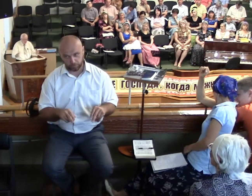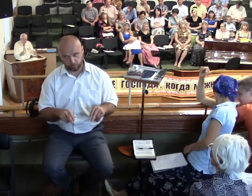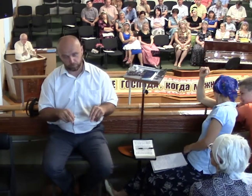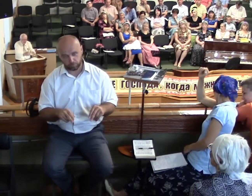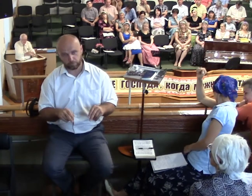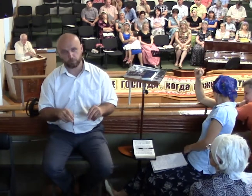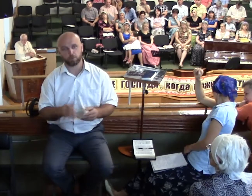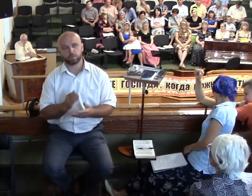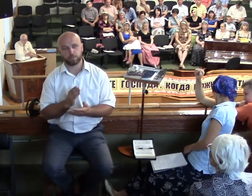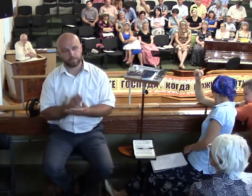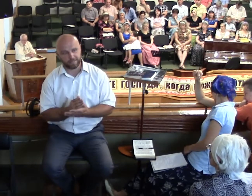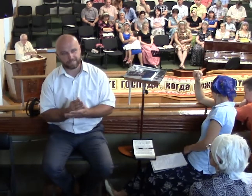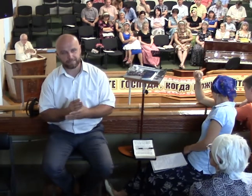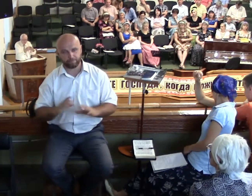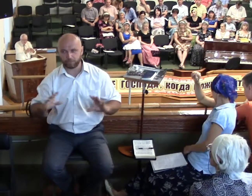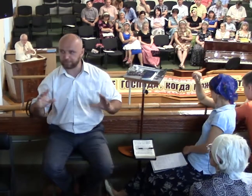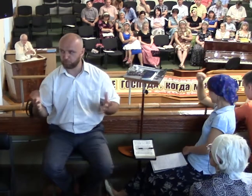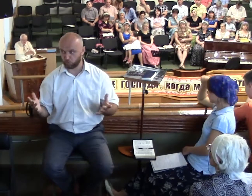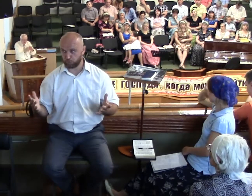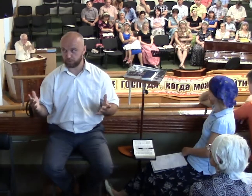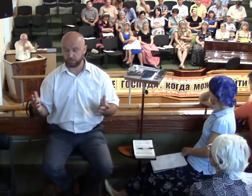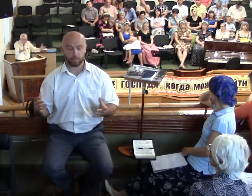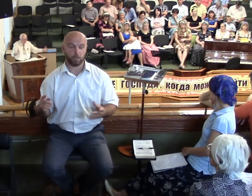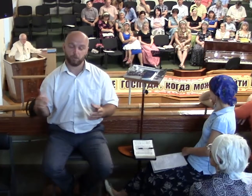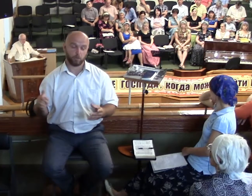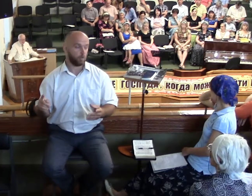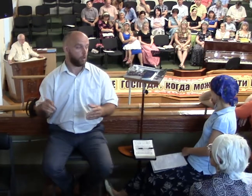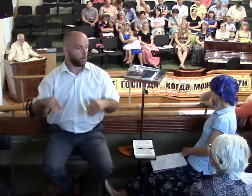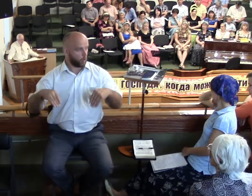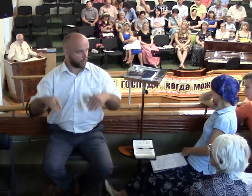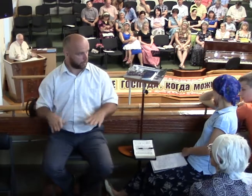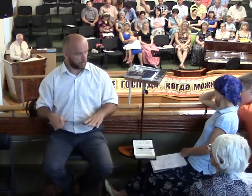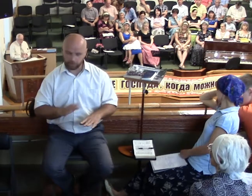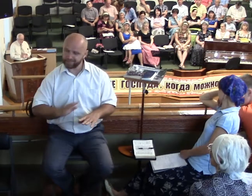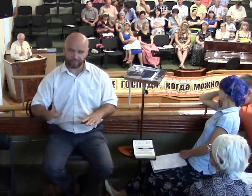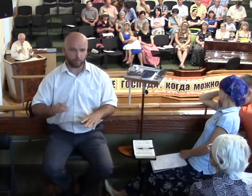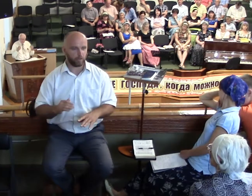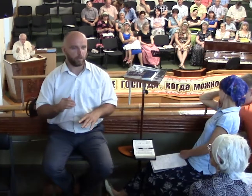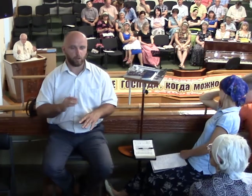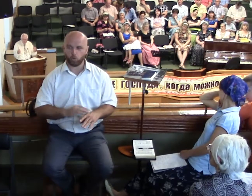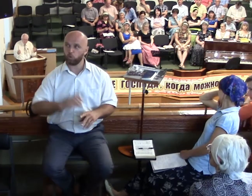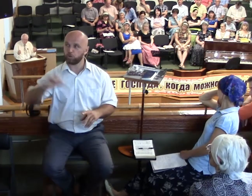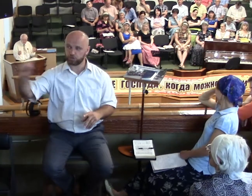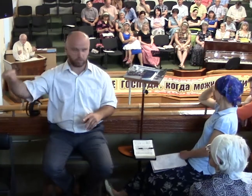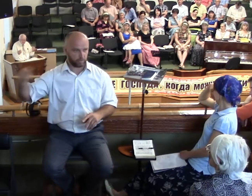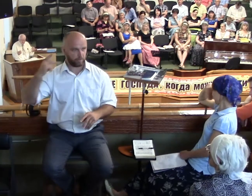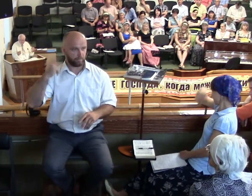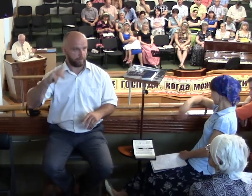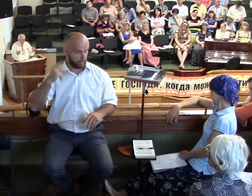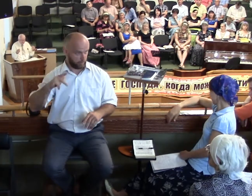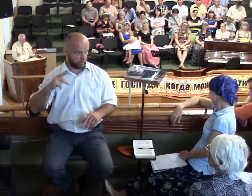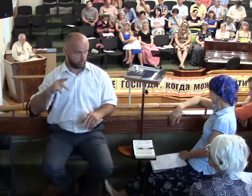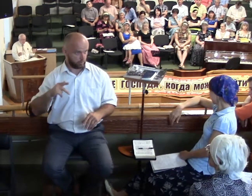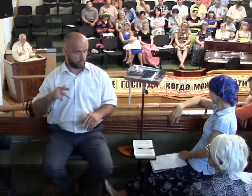То есть у них есть возможность, но они решили туда идти. Друзья, я не думаю, что каждый из